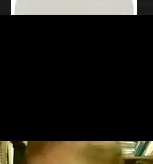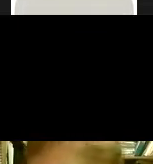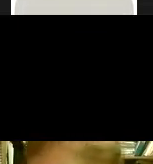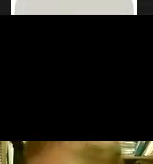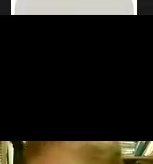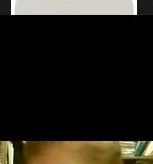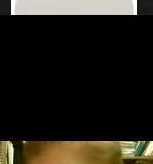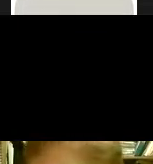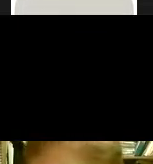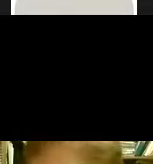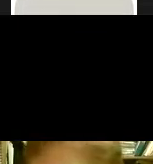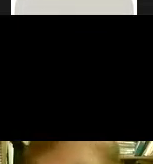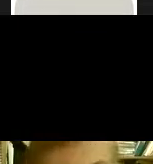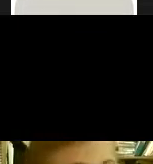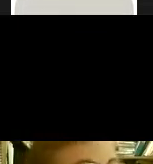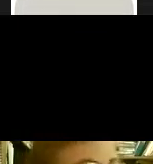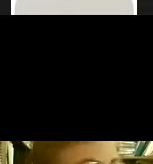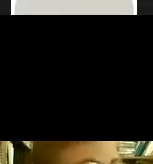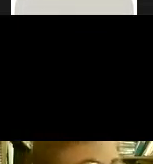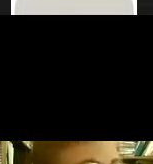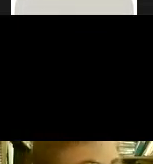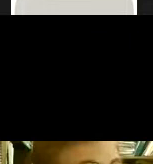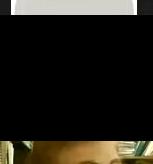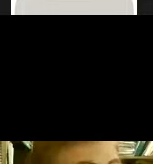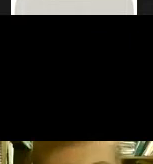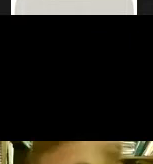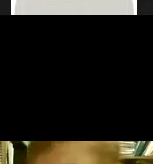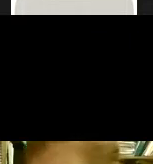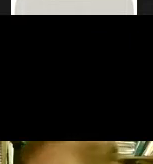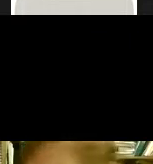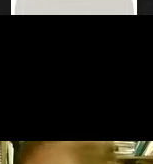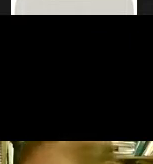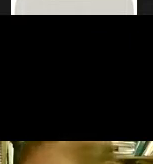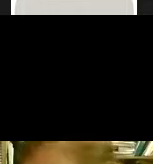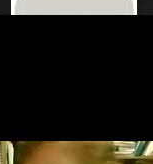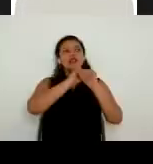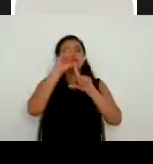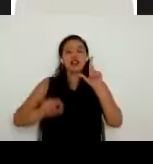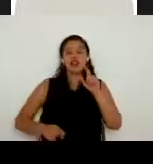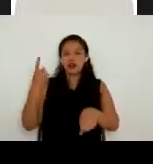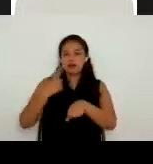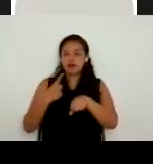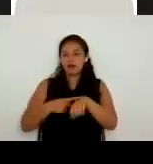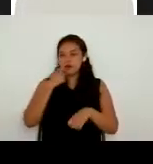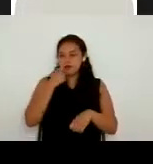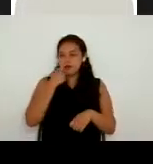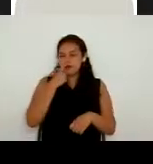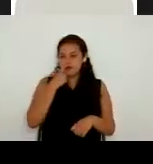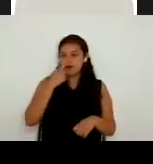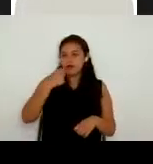nacional de enfermedades respiratorias en lugares donde yo soy 22 años jefe de